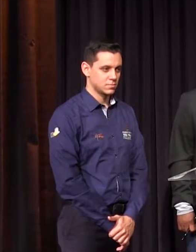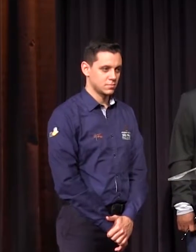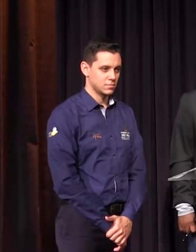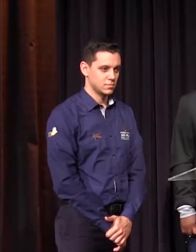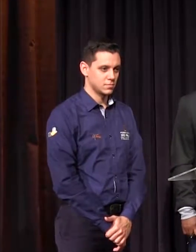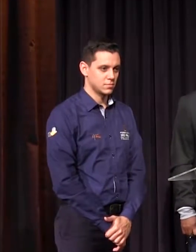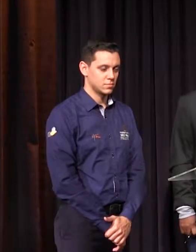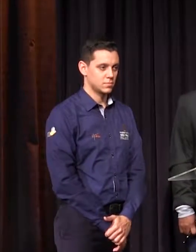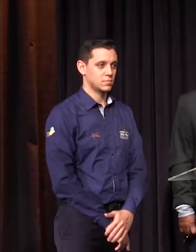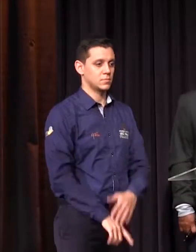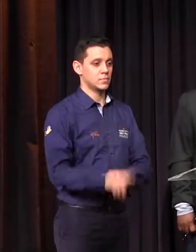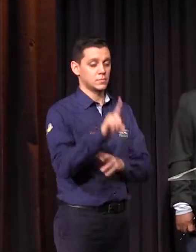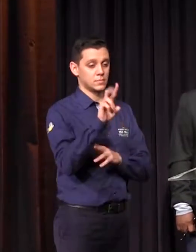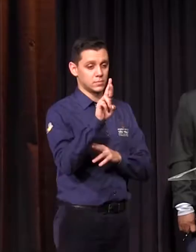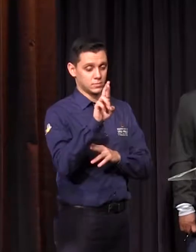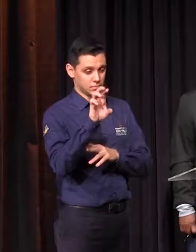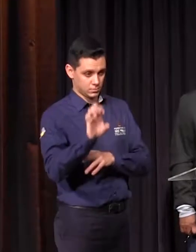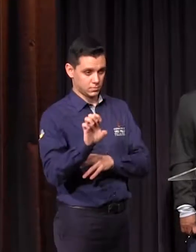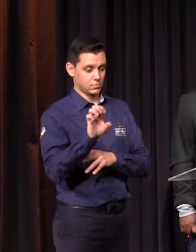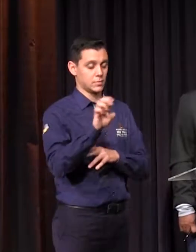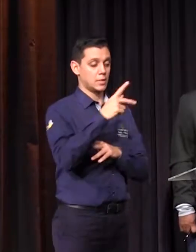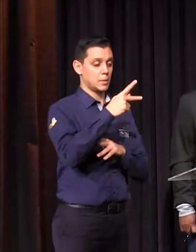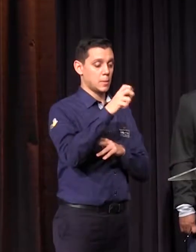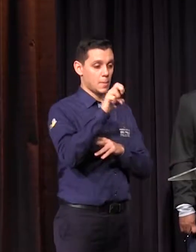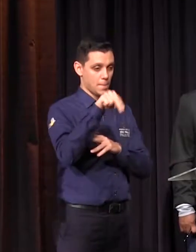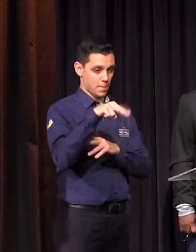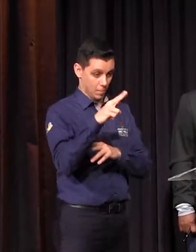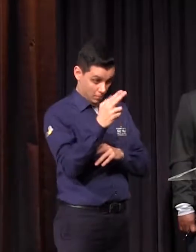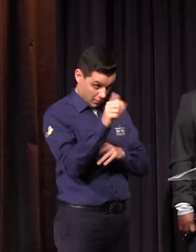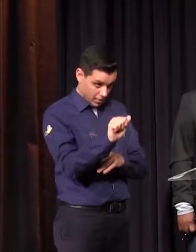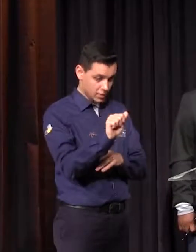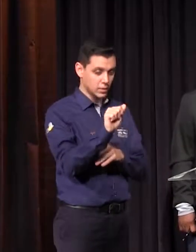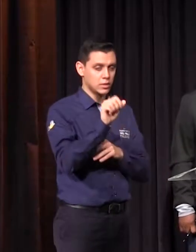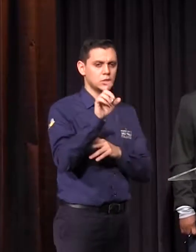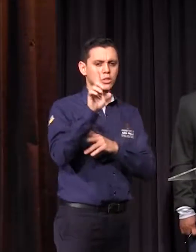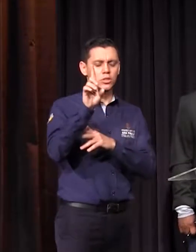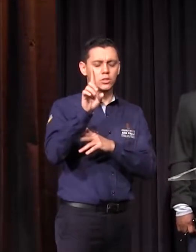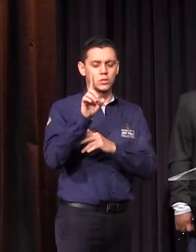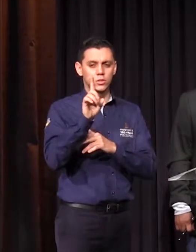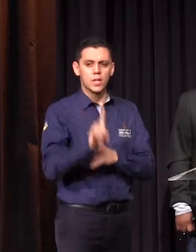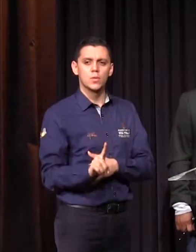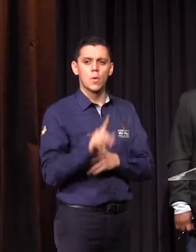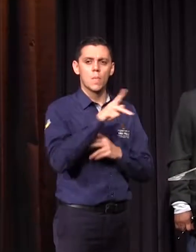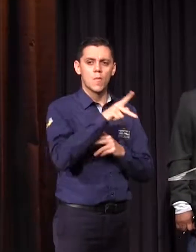a diretoria regional da penha o dirigente professor marcos mendonça